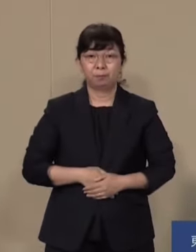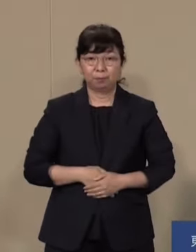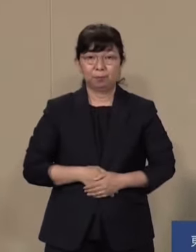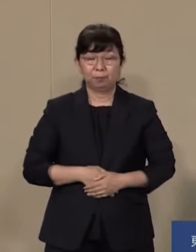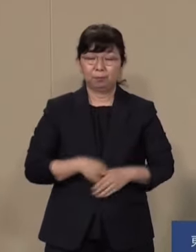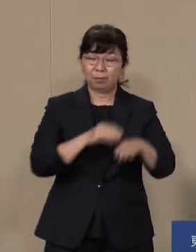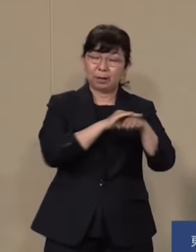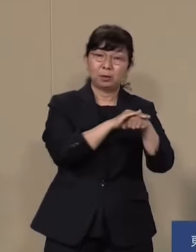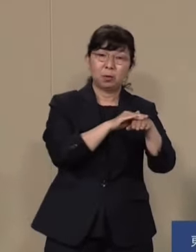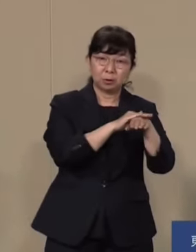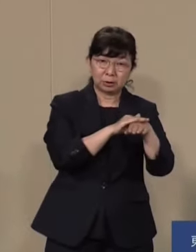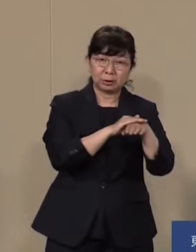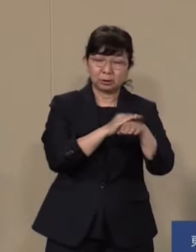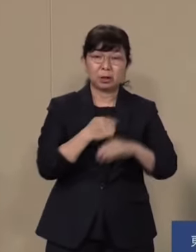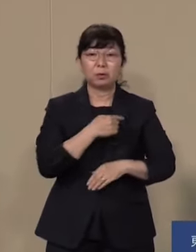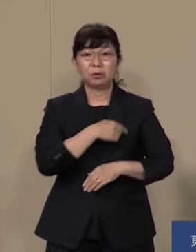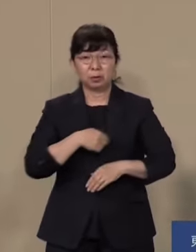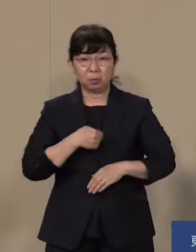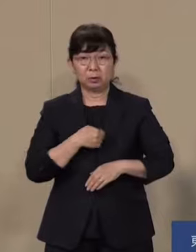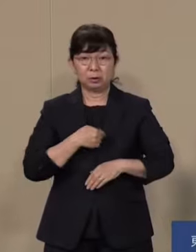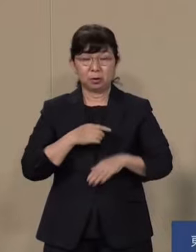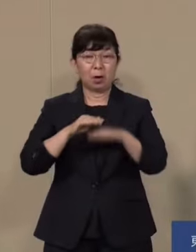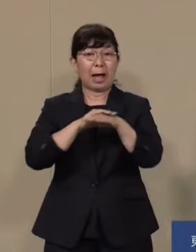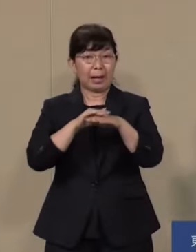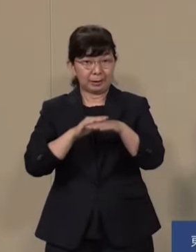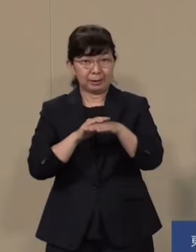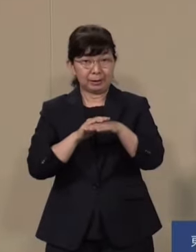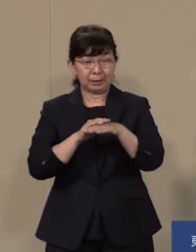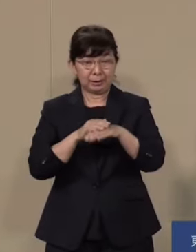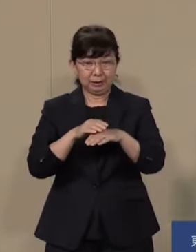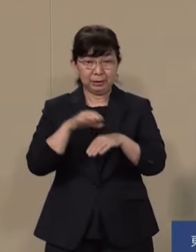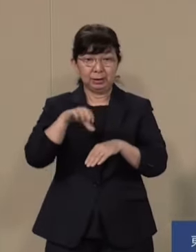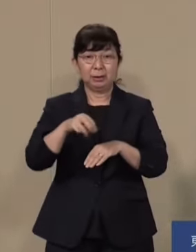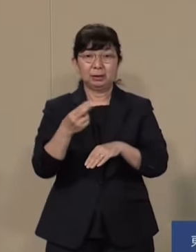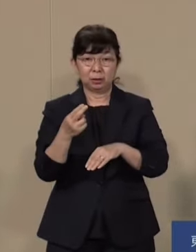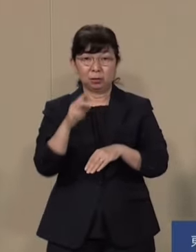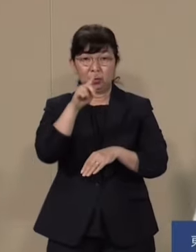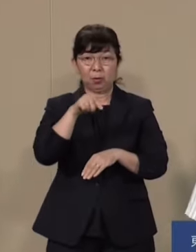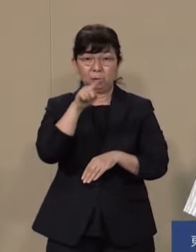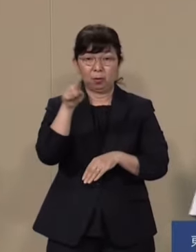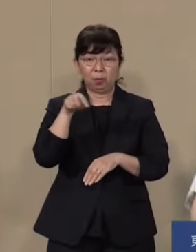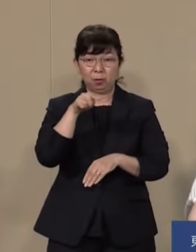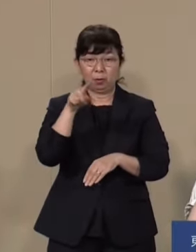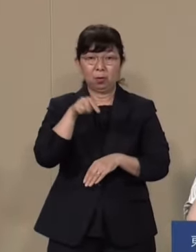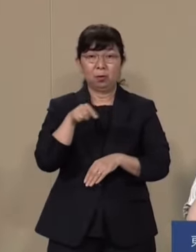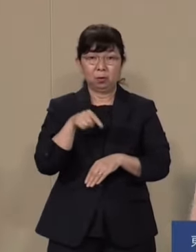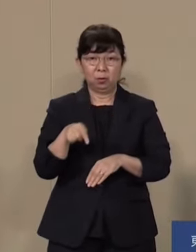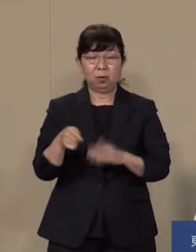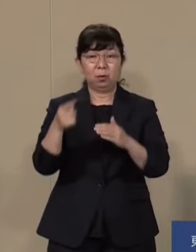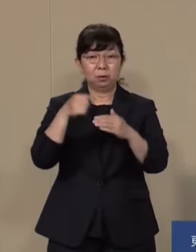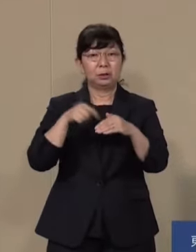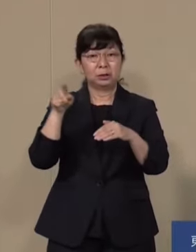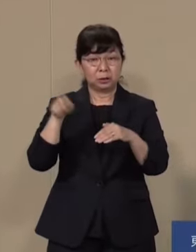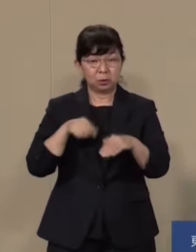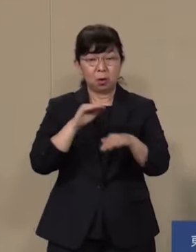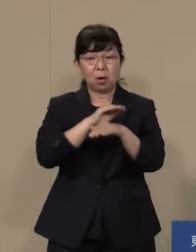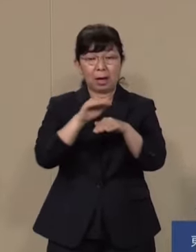いとしいっていう気持ちの愛情の愛に悟って書いてうちのあり